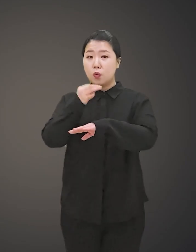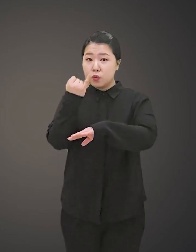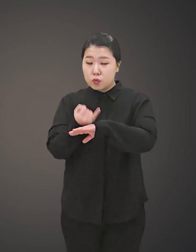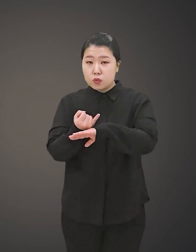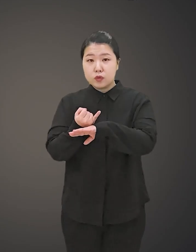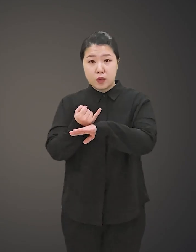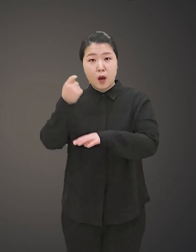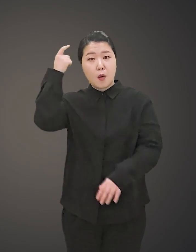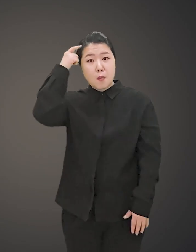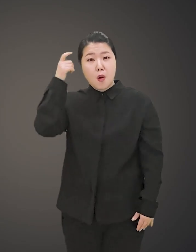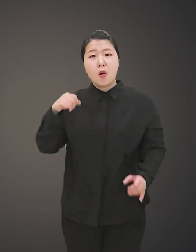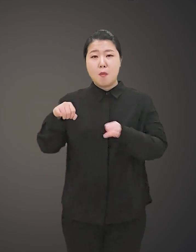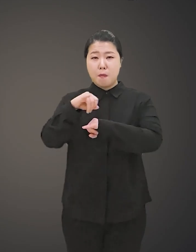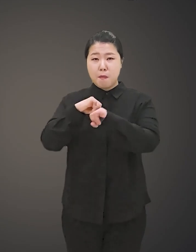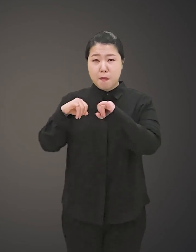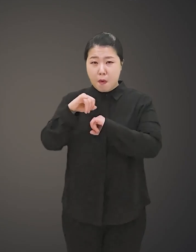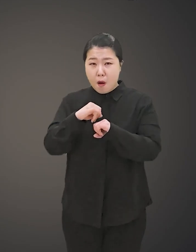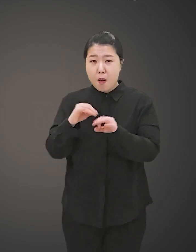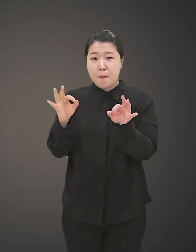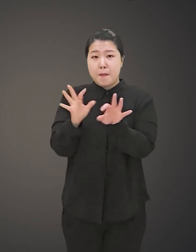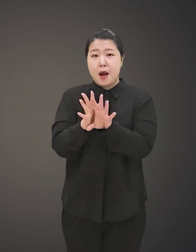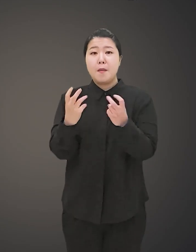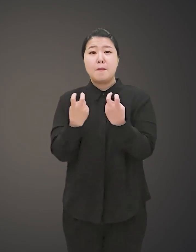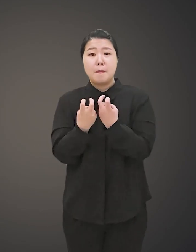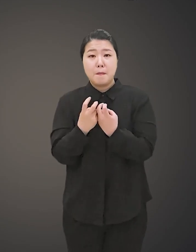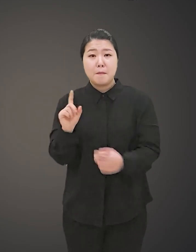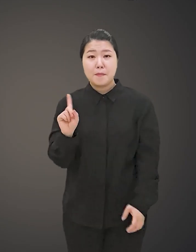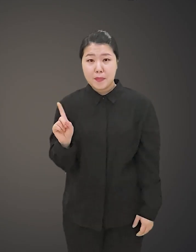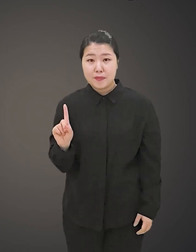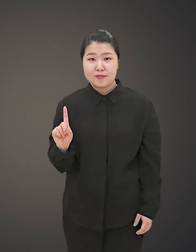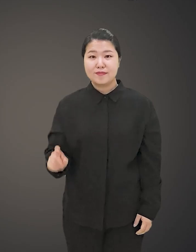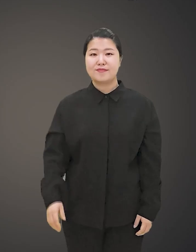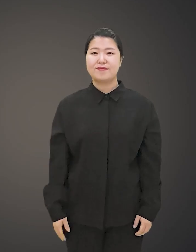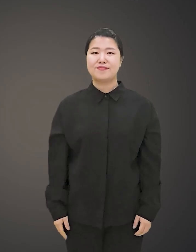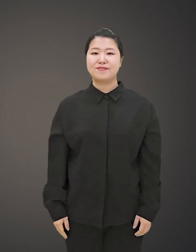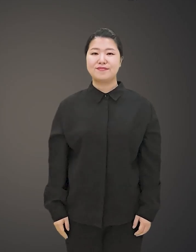라푼젤은 긴 머리에 득실득실한 머릿니들을 어떻게 물리쳤을까요?